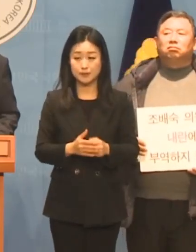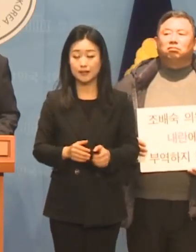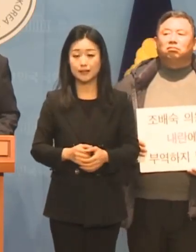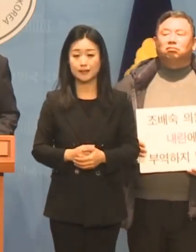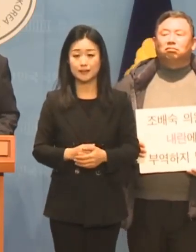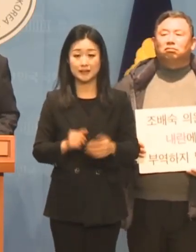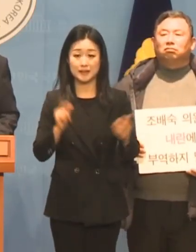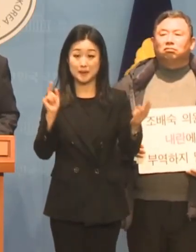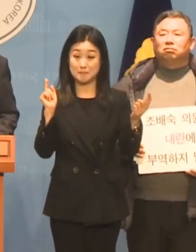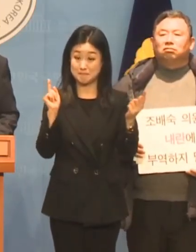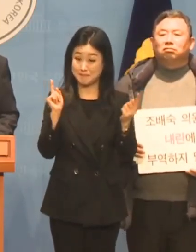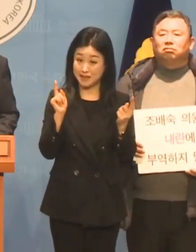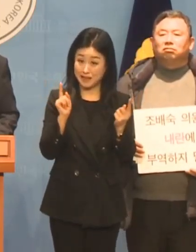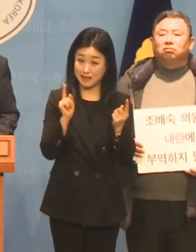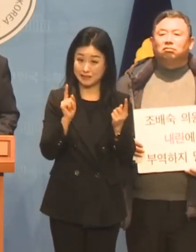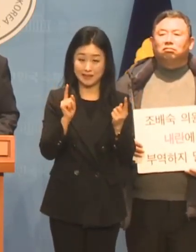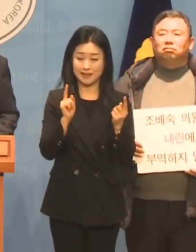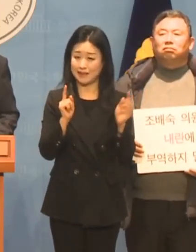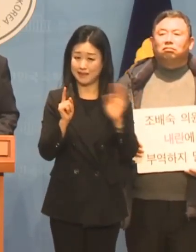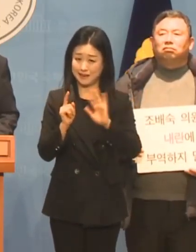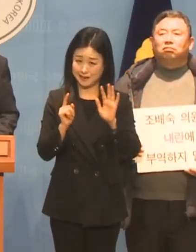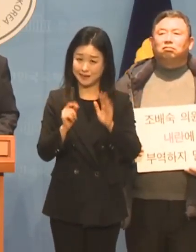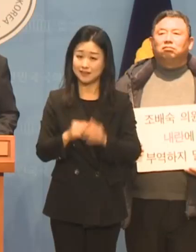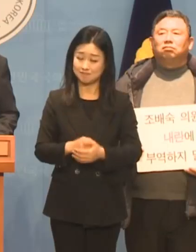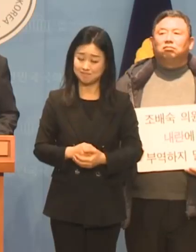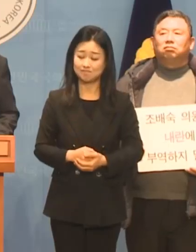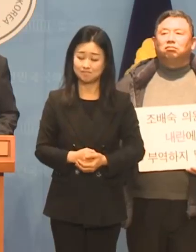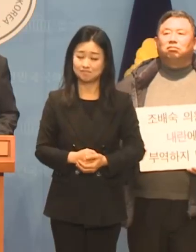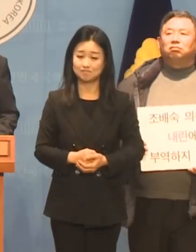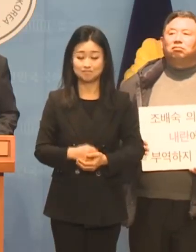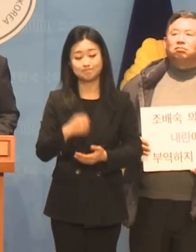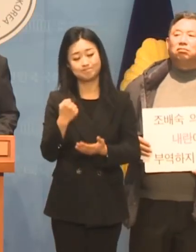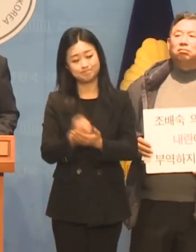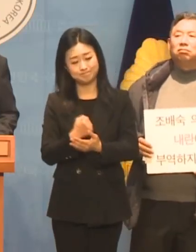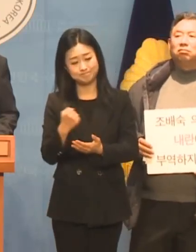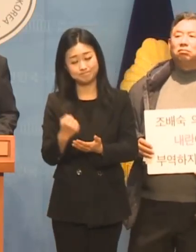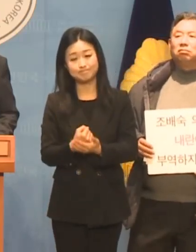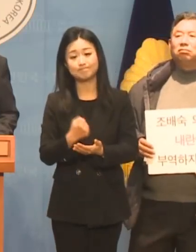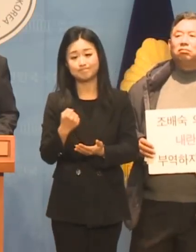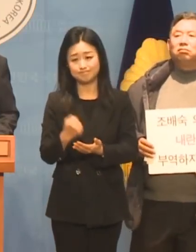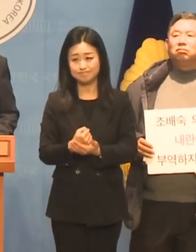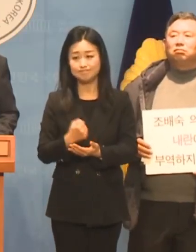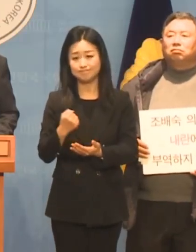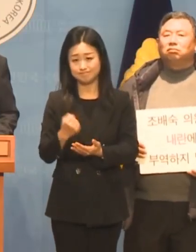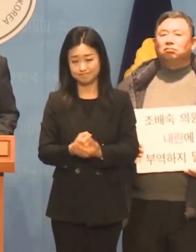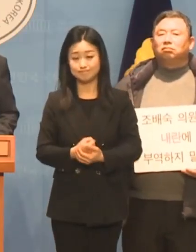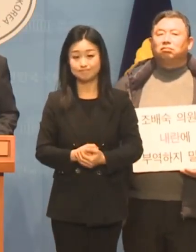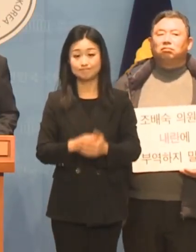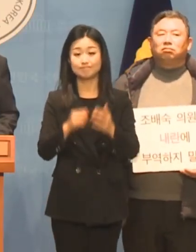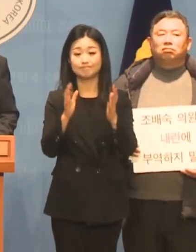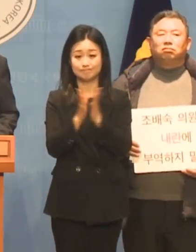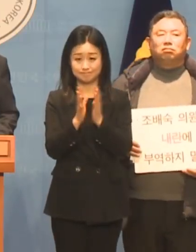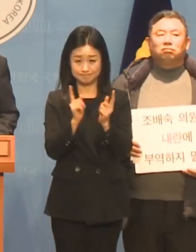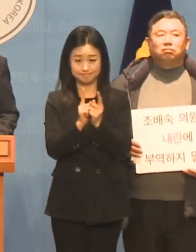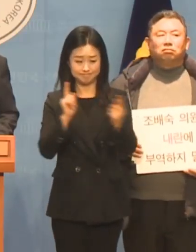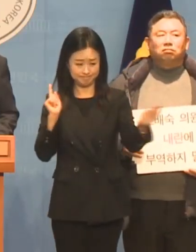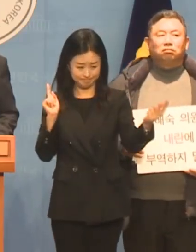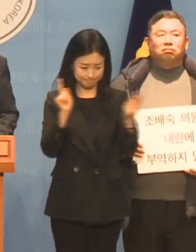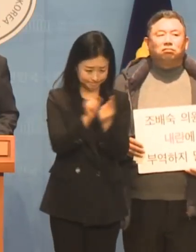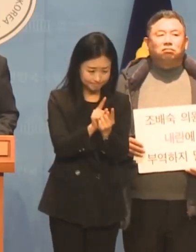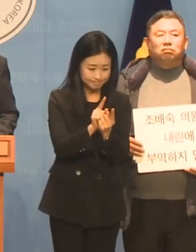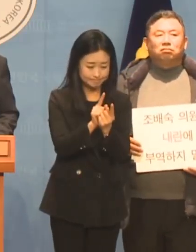아무튼 만남을 회피하셨습니다. 되게 안타깝게 생각하고 직접 만나서